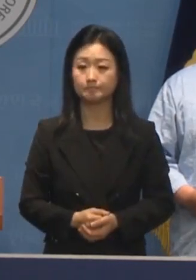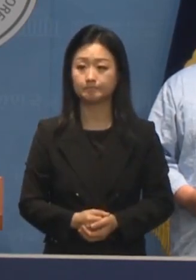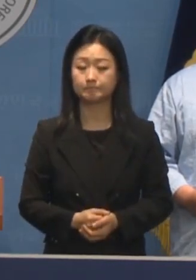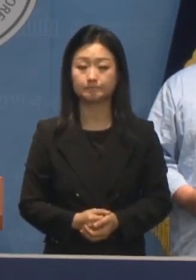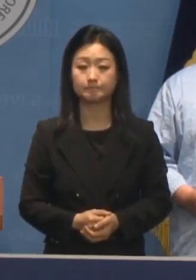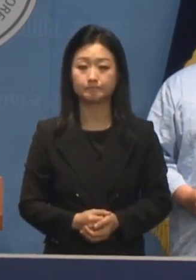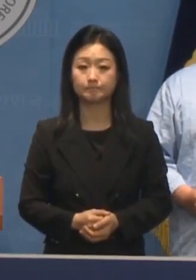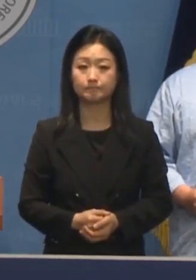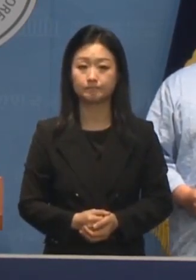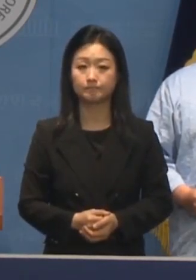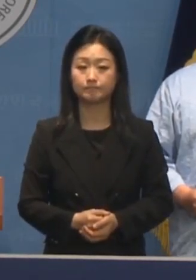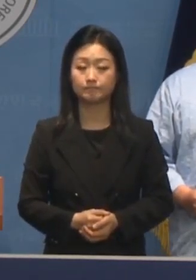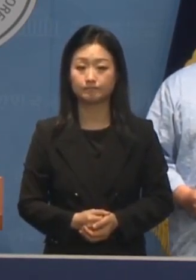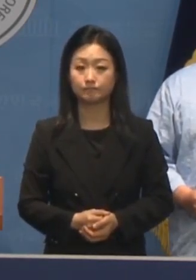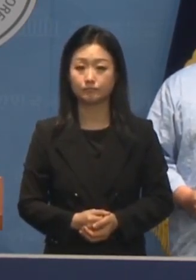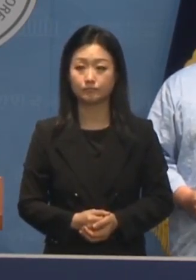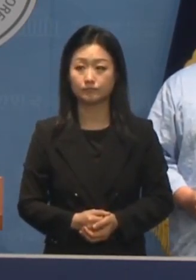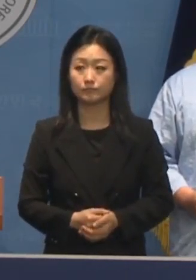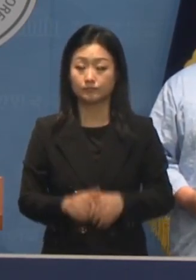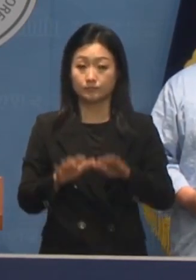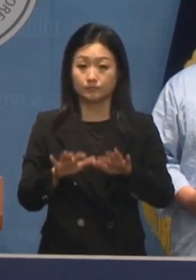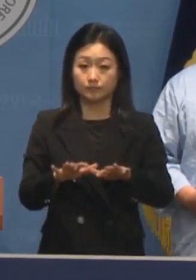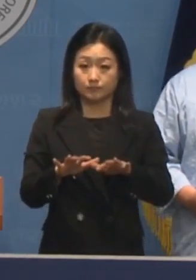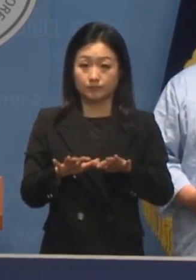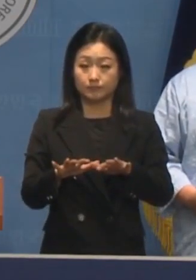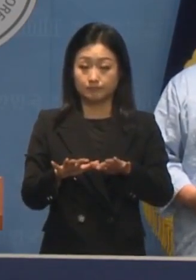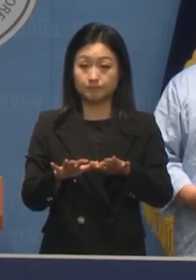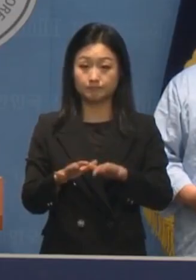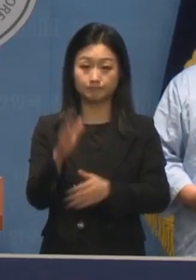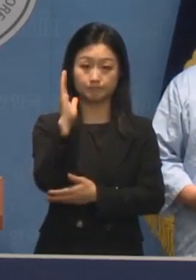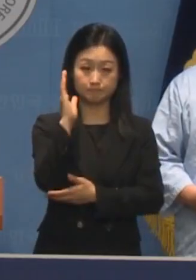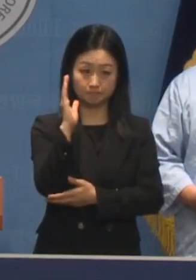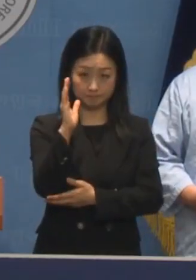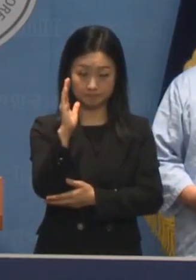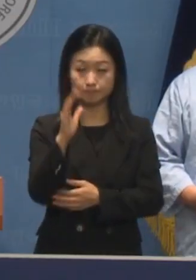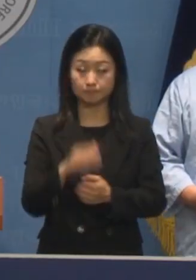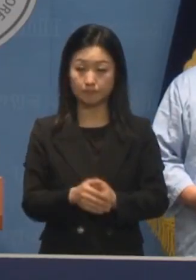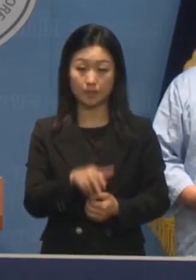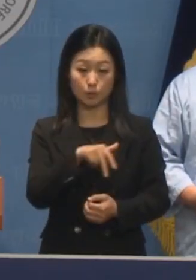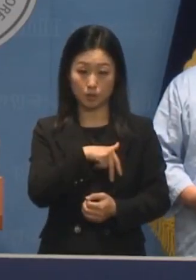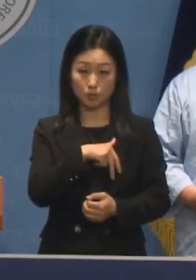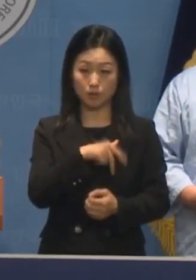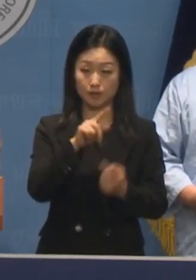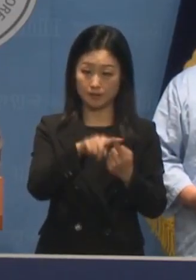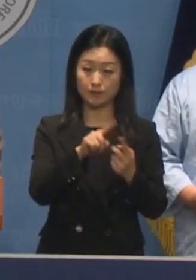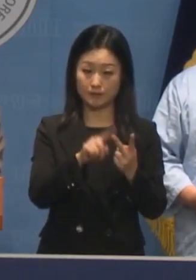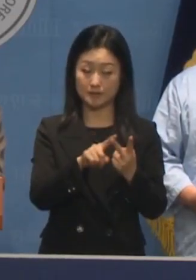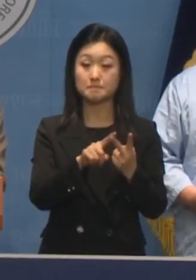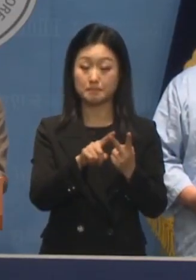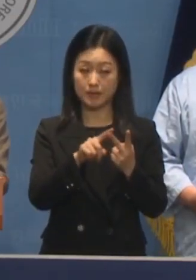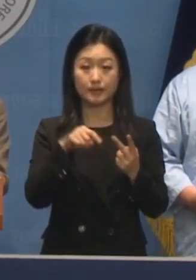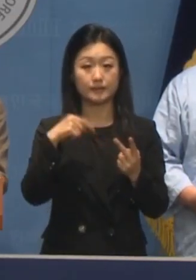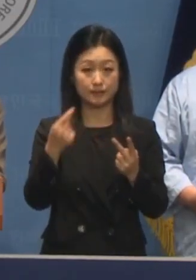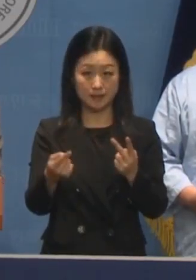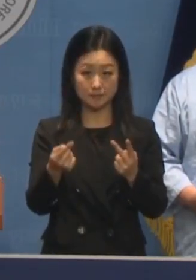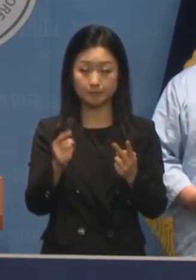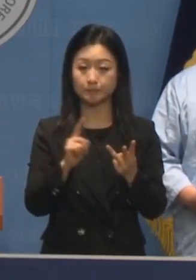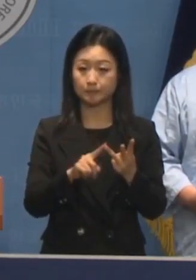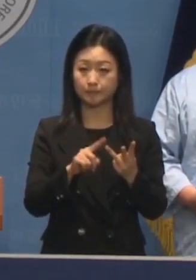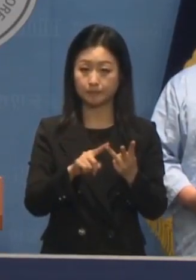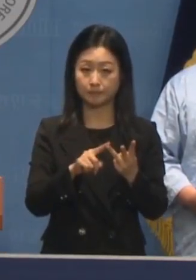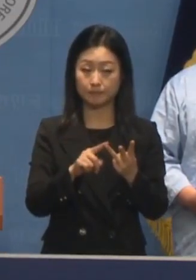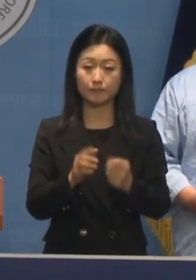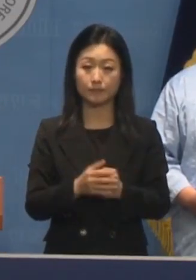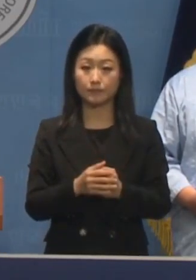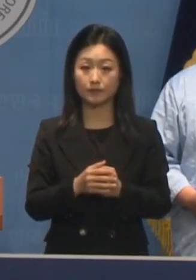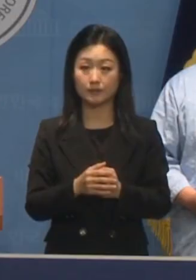오늘 기자회견 순서는 저와 또 우리 김태선 의원님께서 이 사태에 대한 입장을 먼저 밝히고 우리